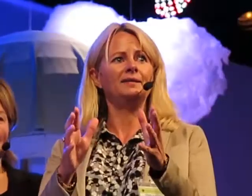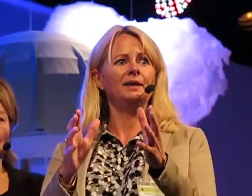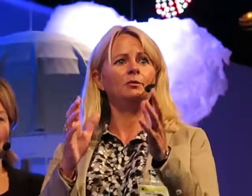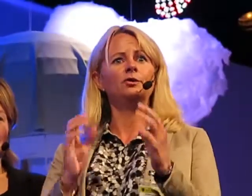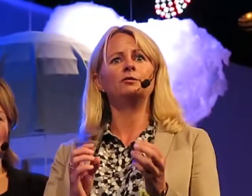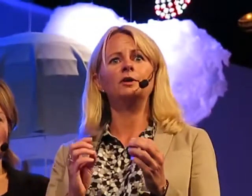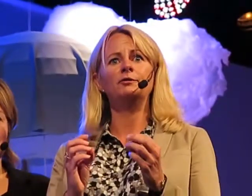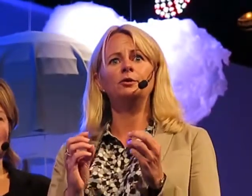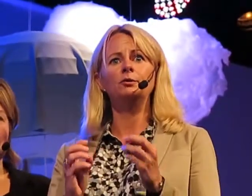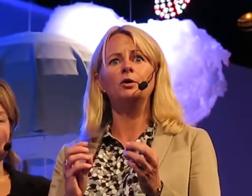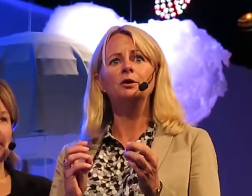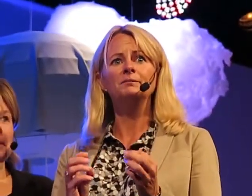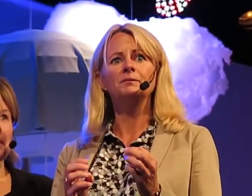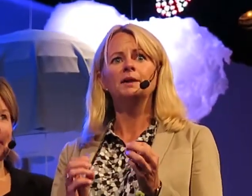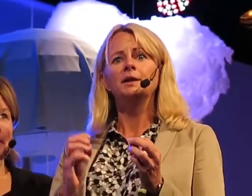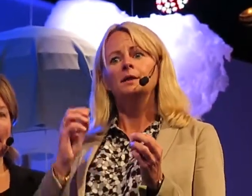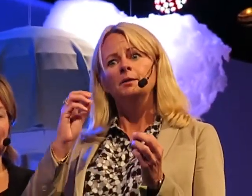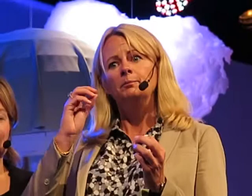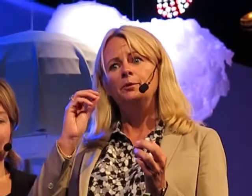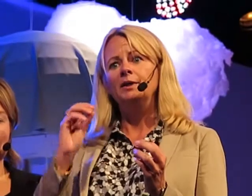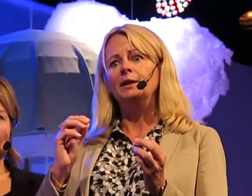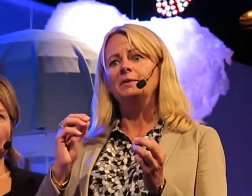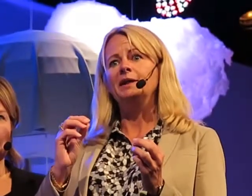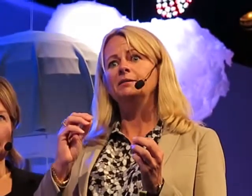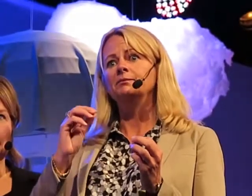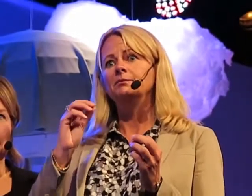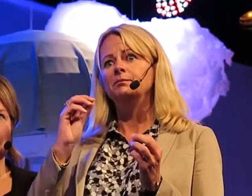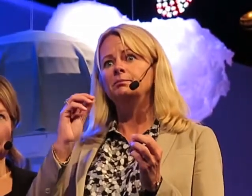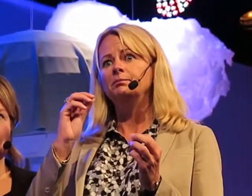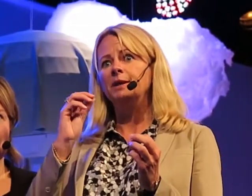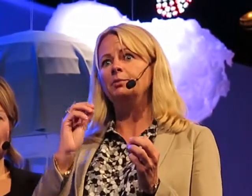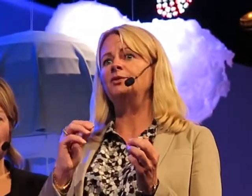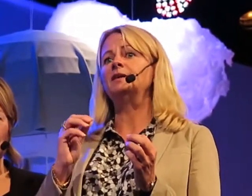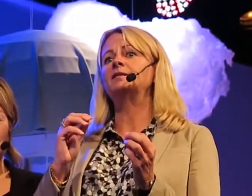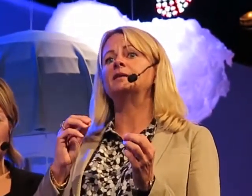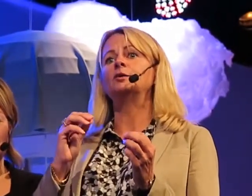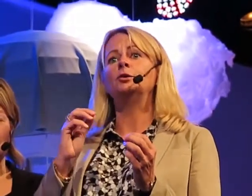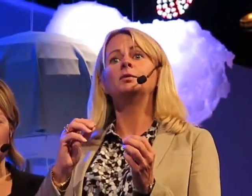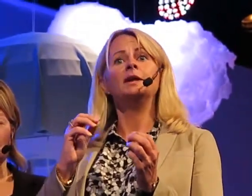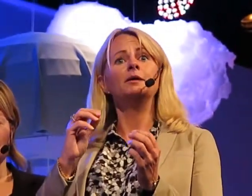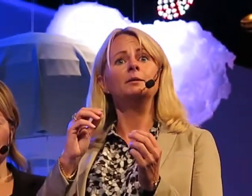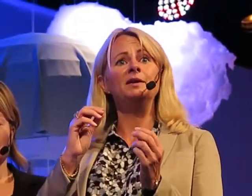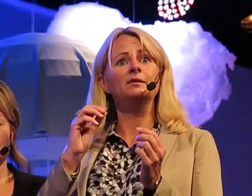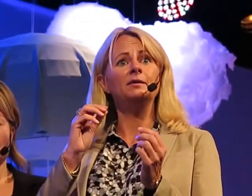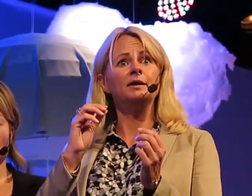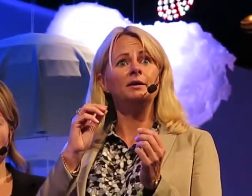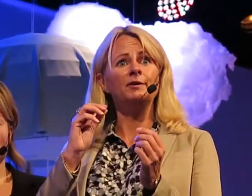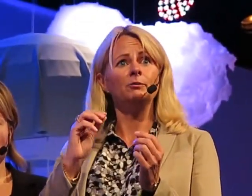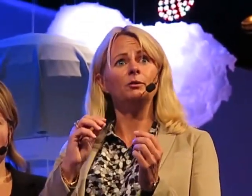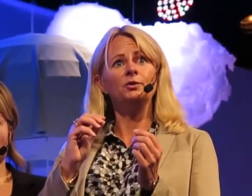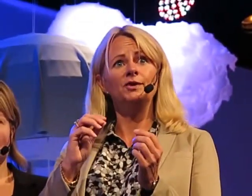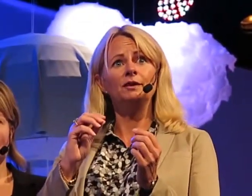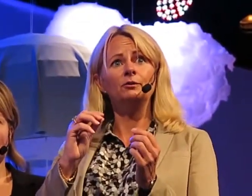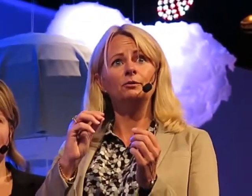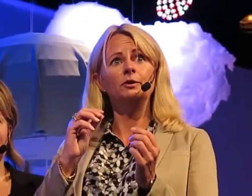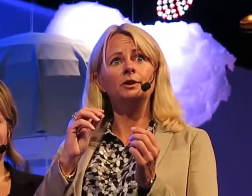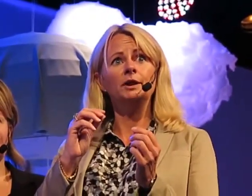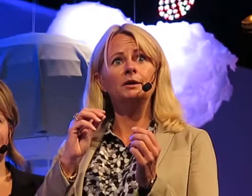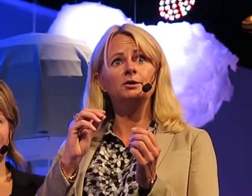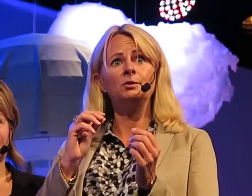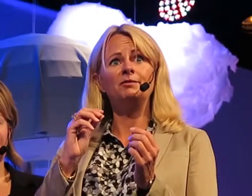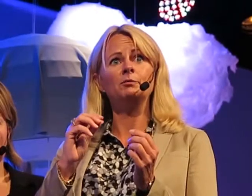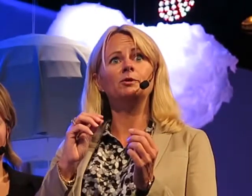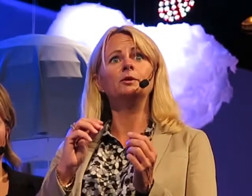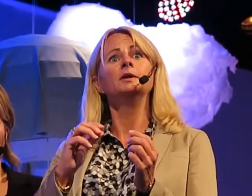viss andel måste vara förnybar. Börja med en procentsats nu, kanske minst 15%